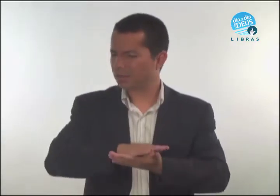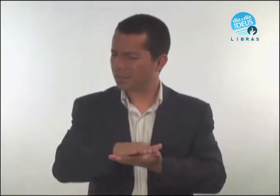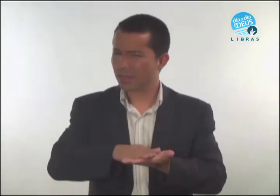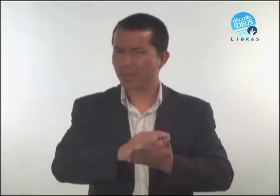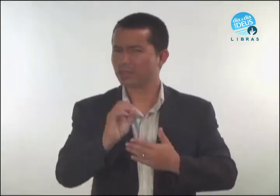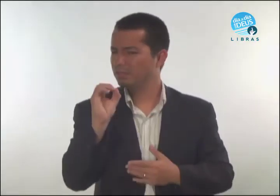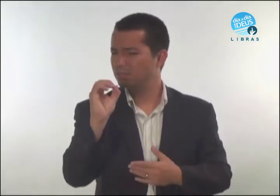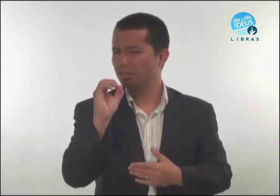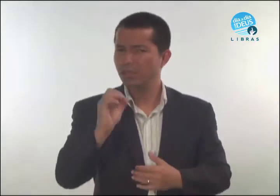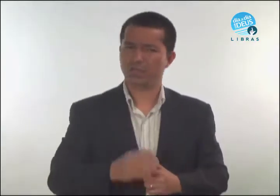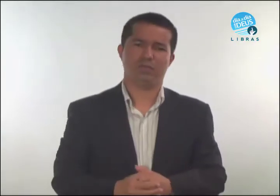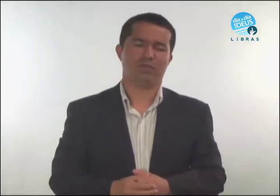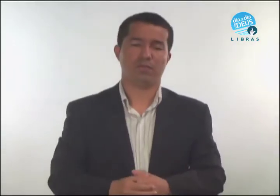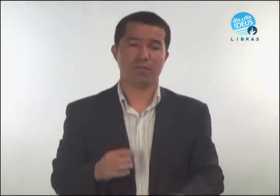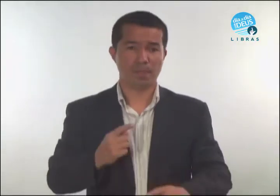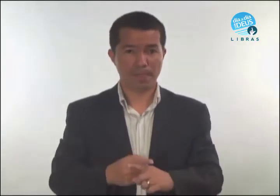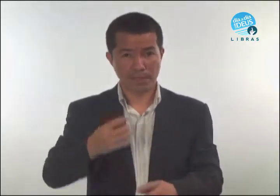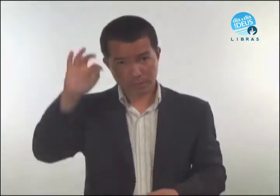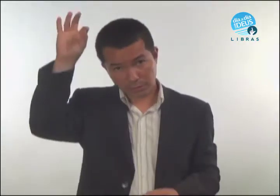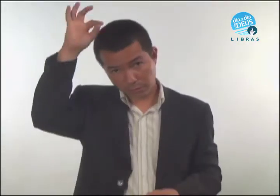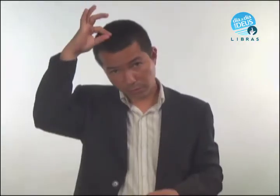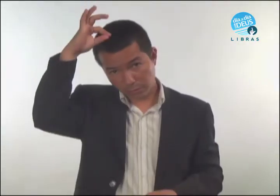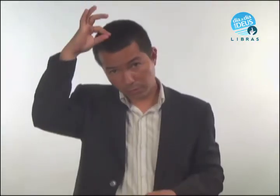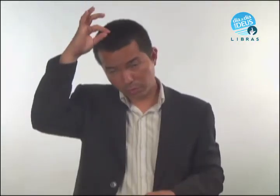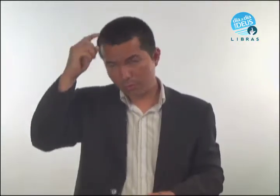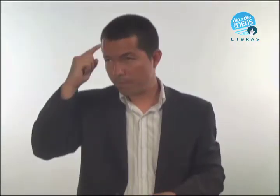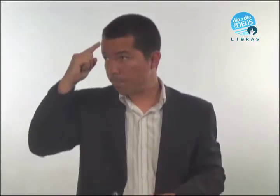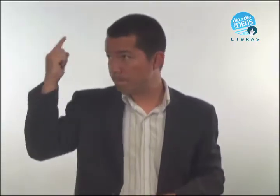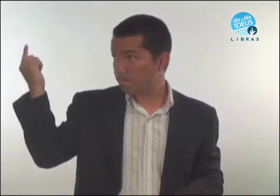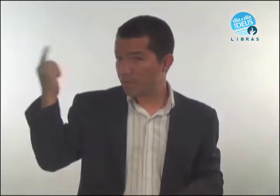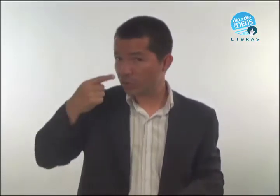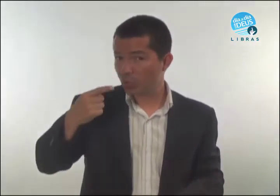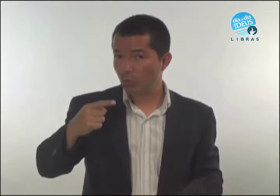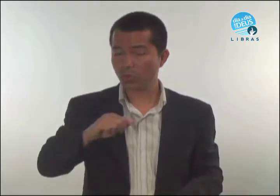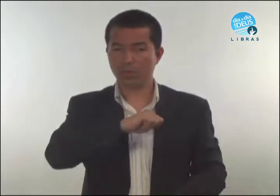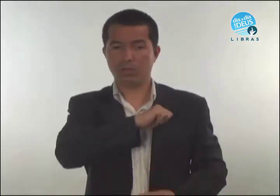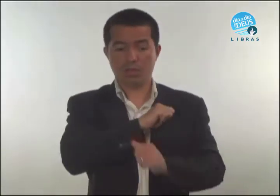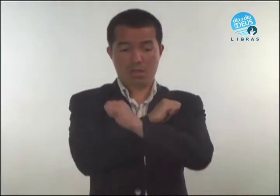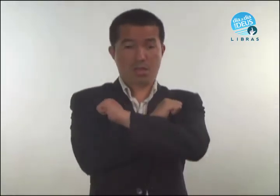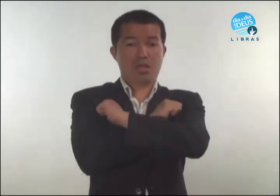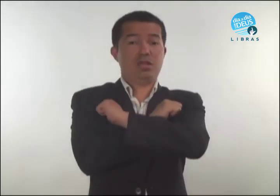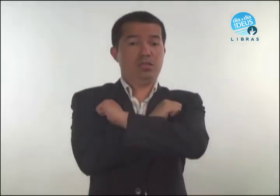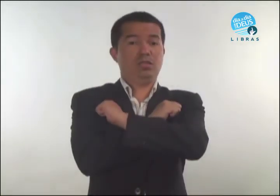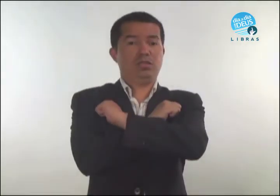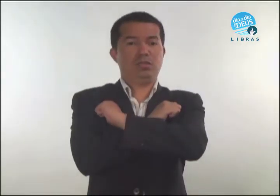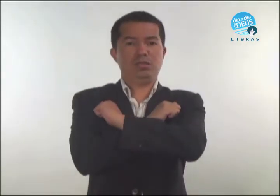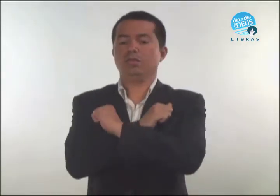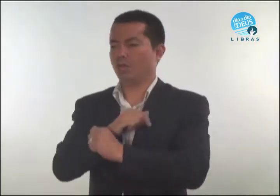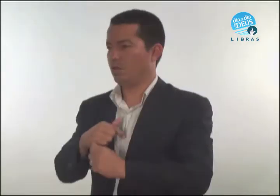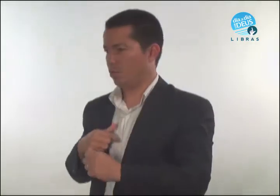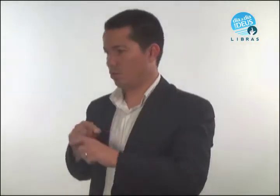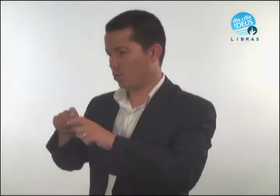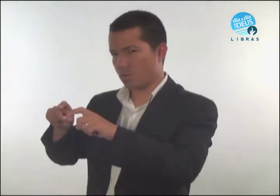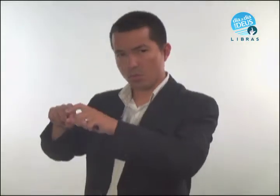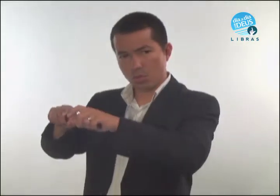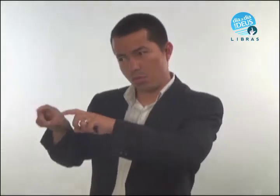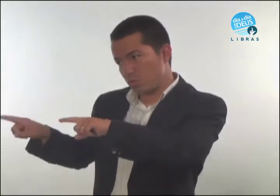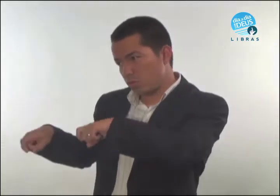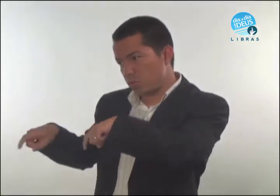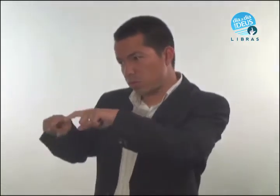O Espírito Santo havia mandado Ananias vender a sua propriedade e dar tudo. Ele podia ouvir ou não ouvir o